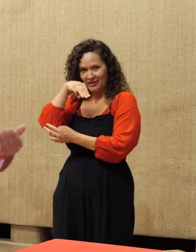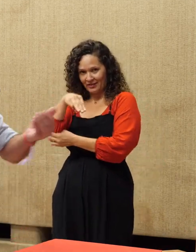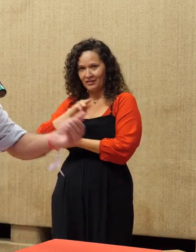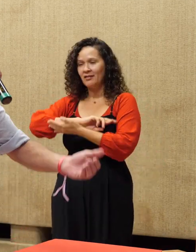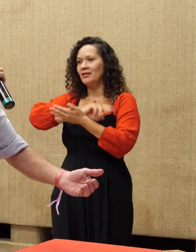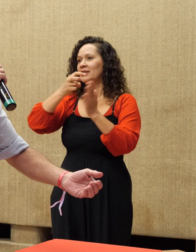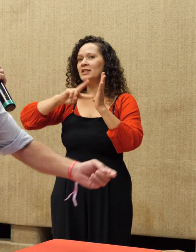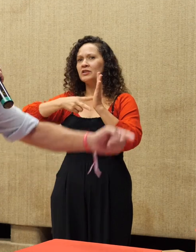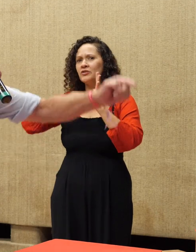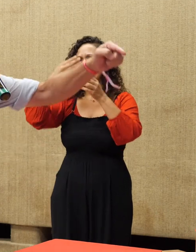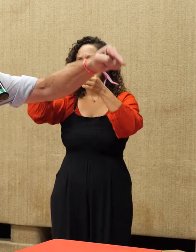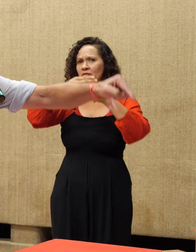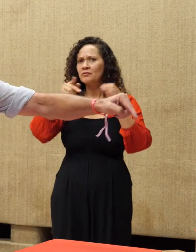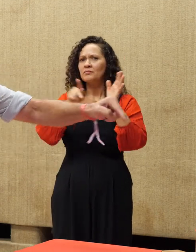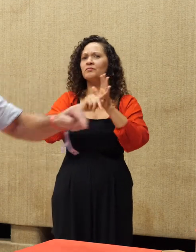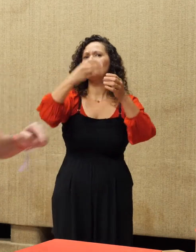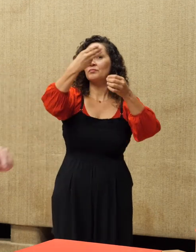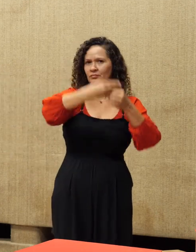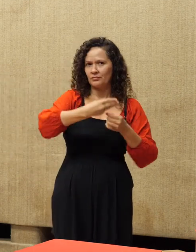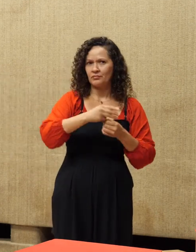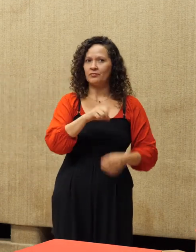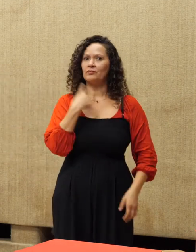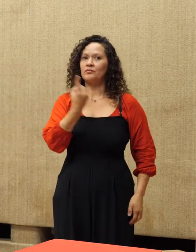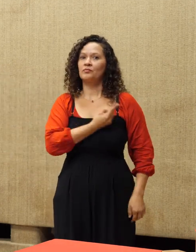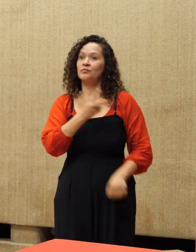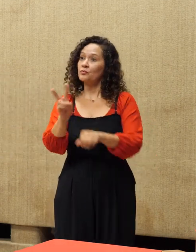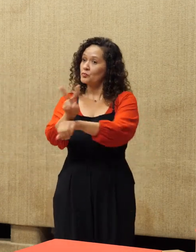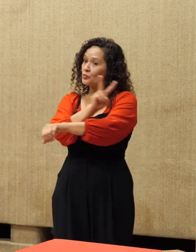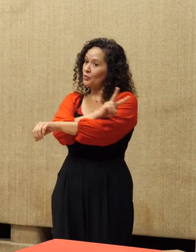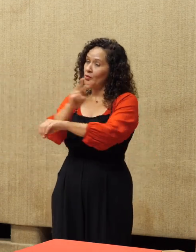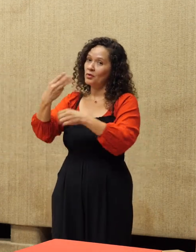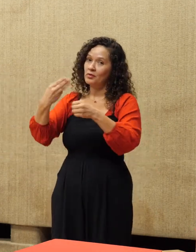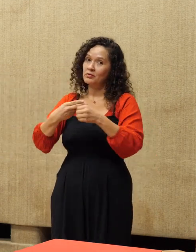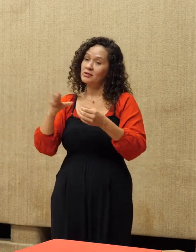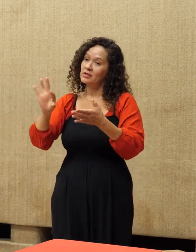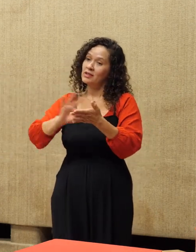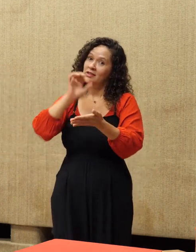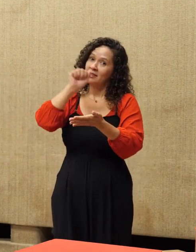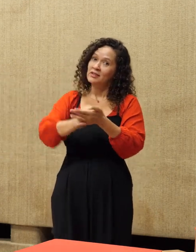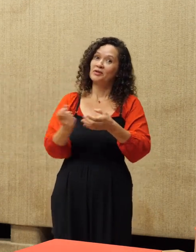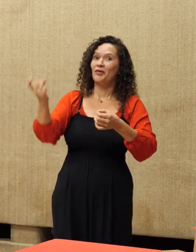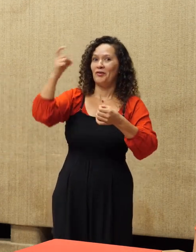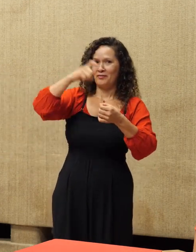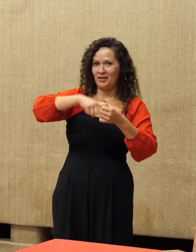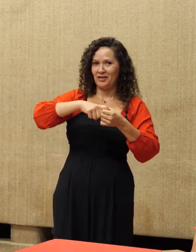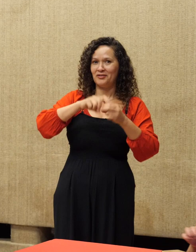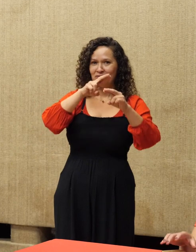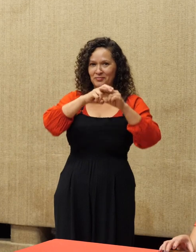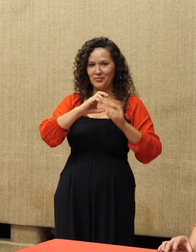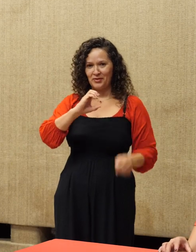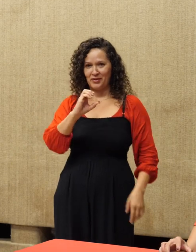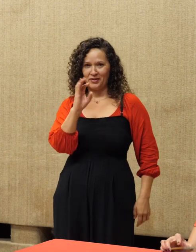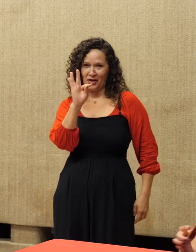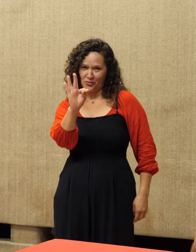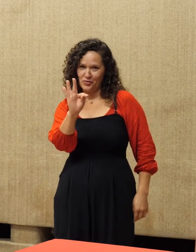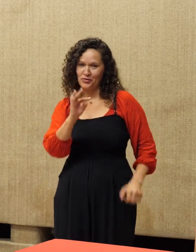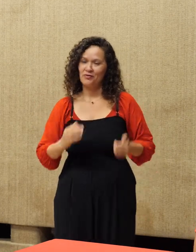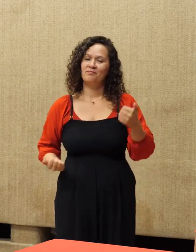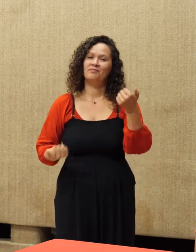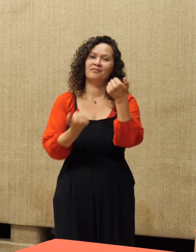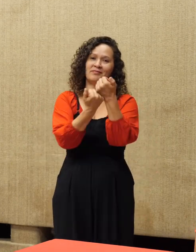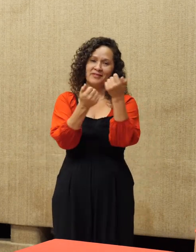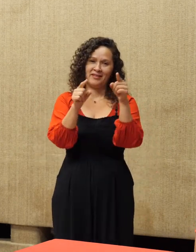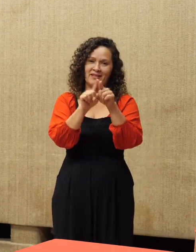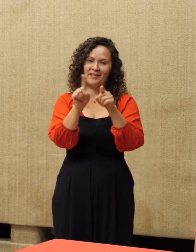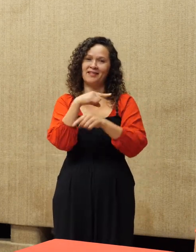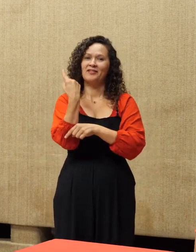de sindicatos municipais, os quais os guardas municipais são filiados, e que, portanto, a CUT dá sua contribuição no